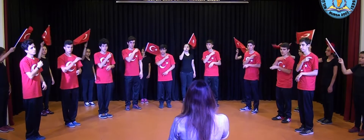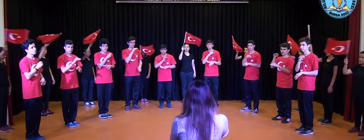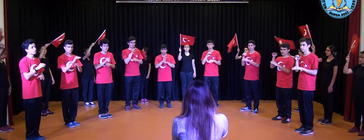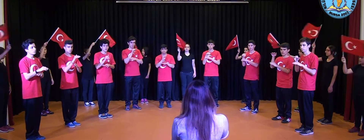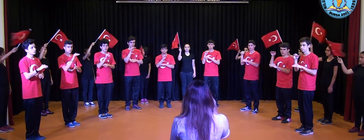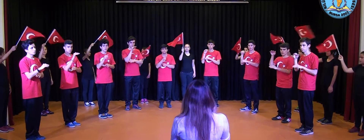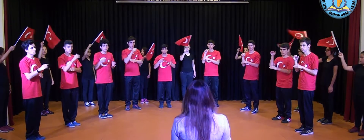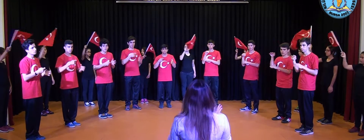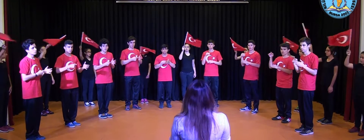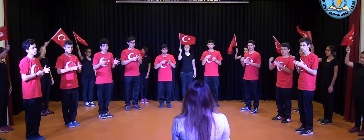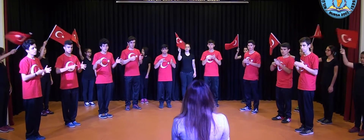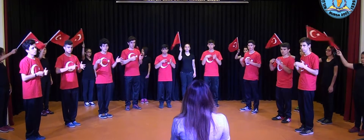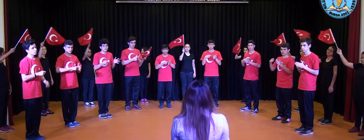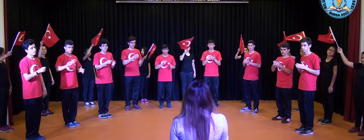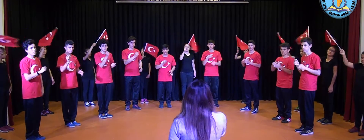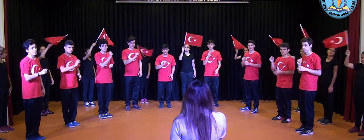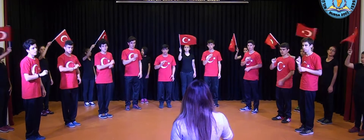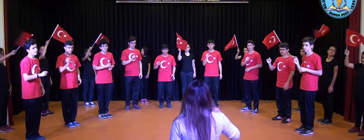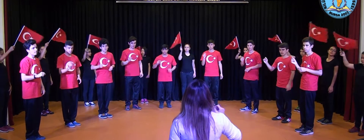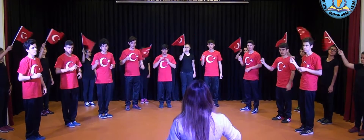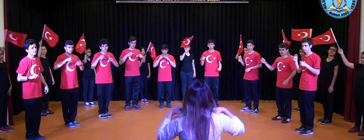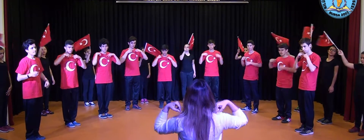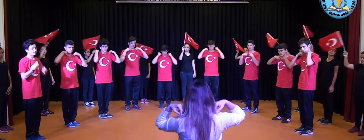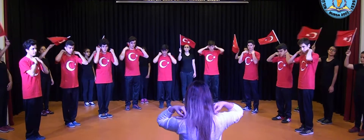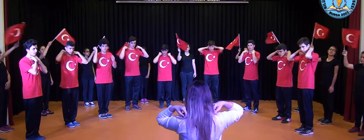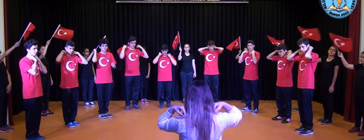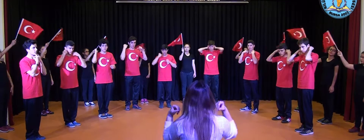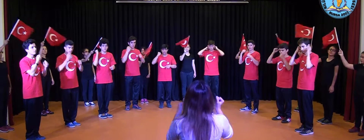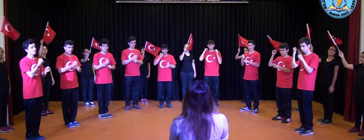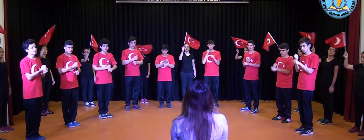Yaşa Adın yazılacak Yüceler Taşa